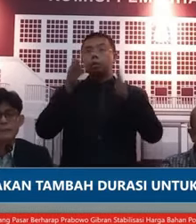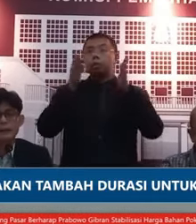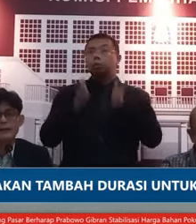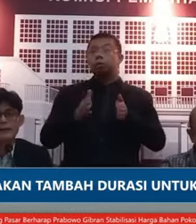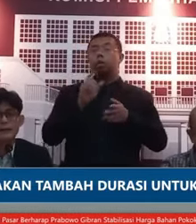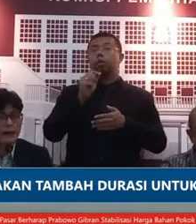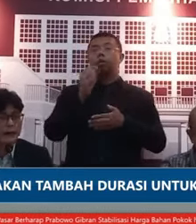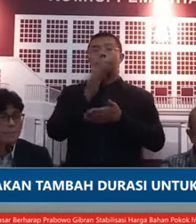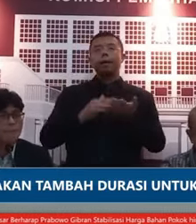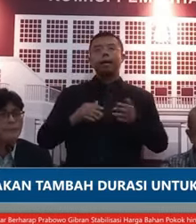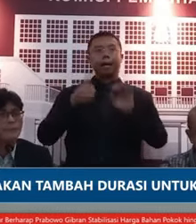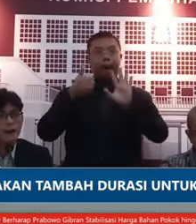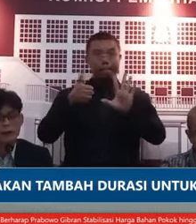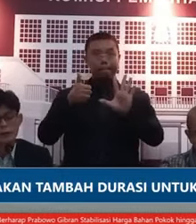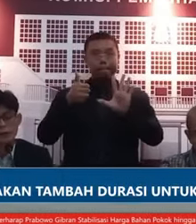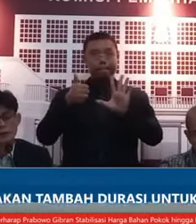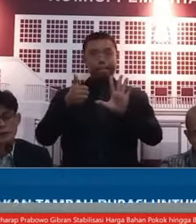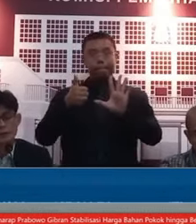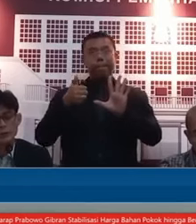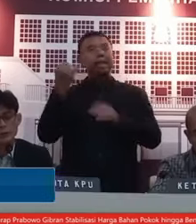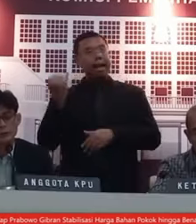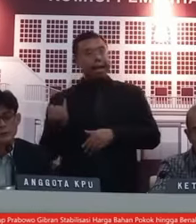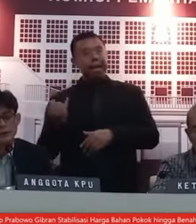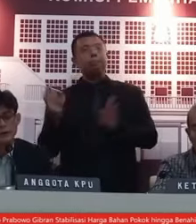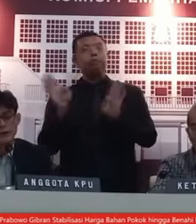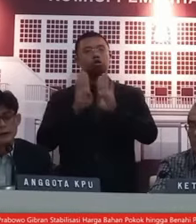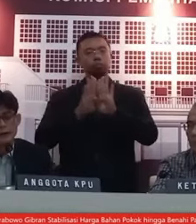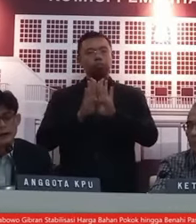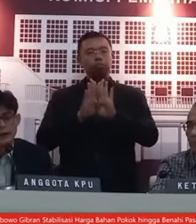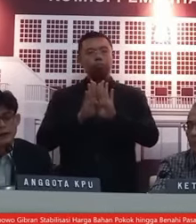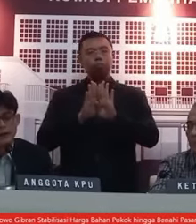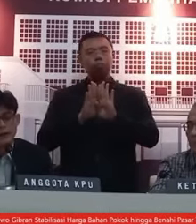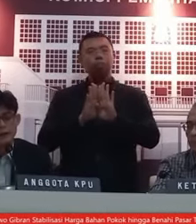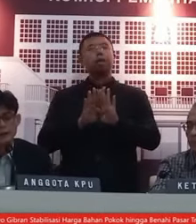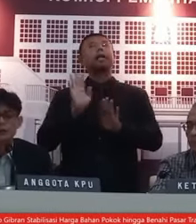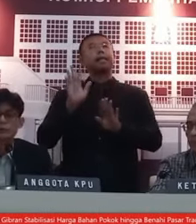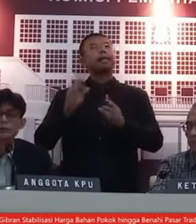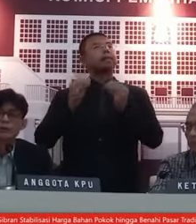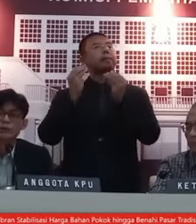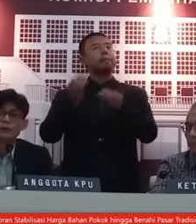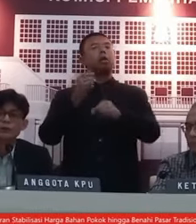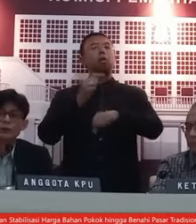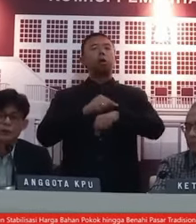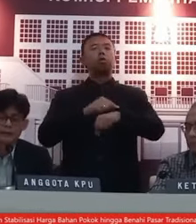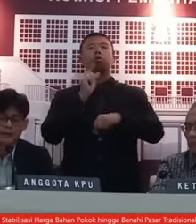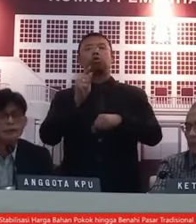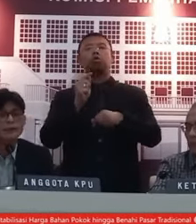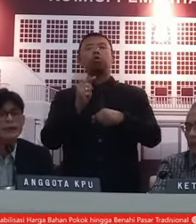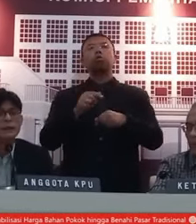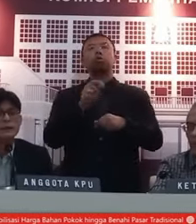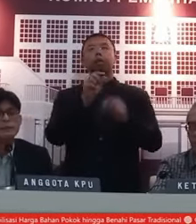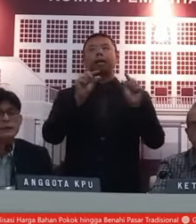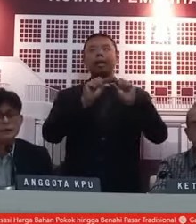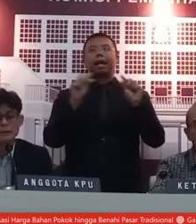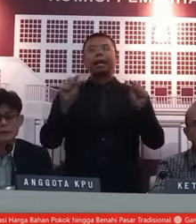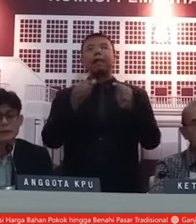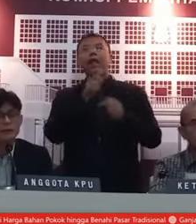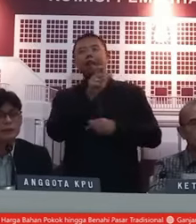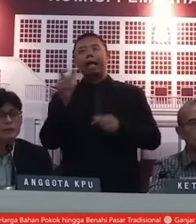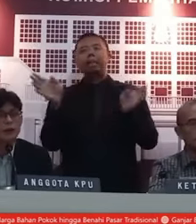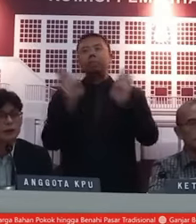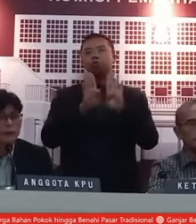di segmen ke-6 atau penutup, maka alokasi waktu untuk closing statement dari